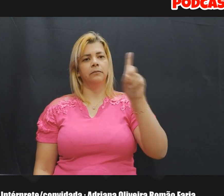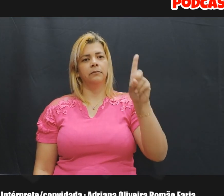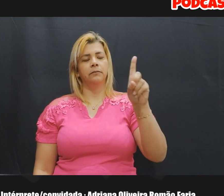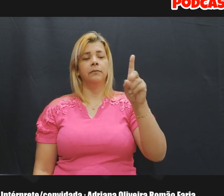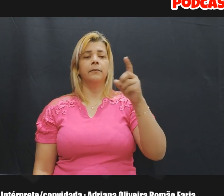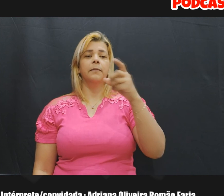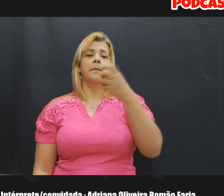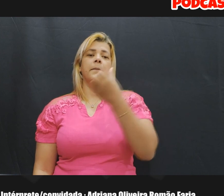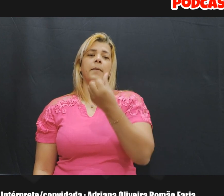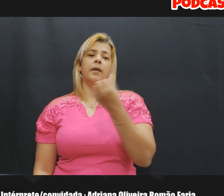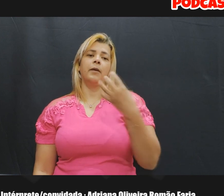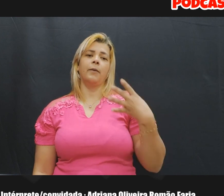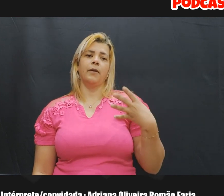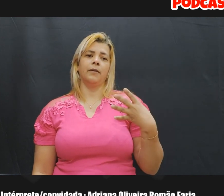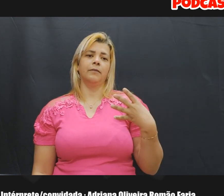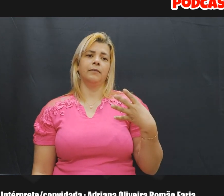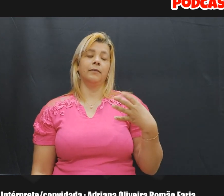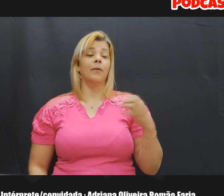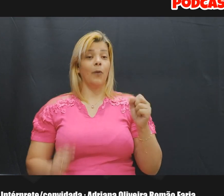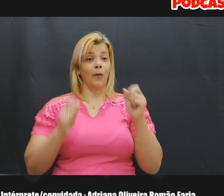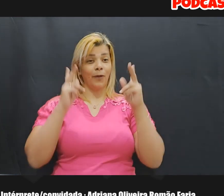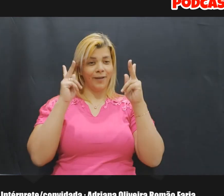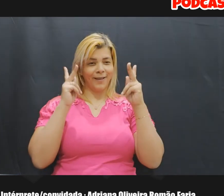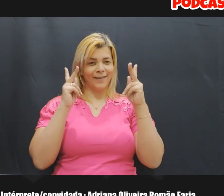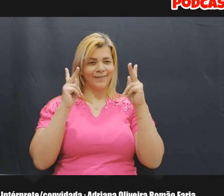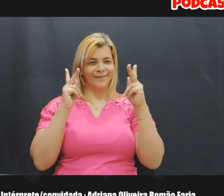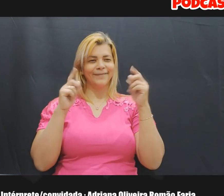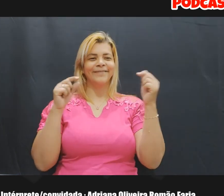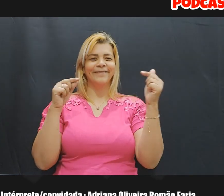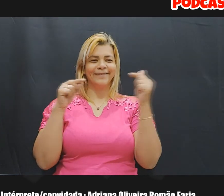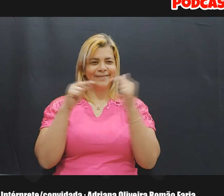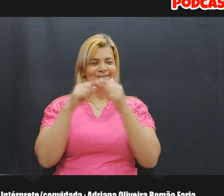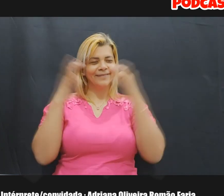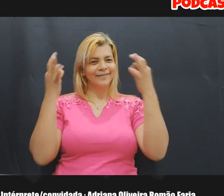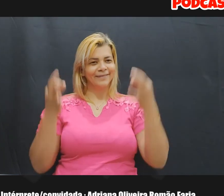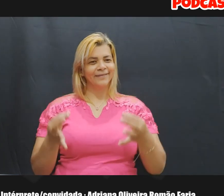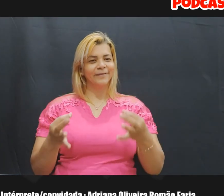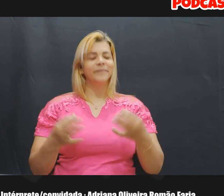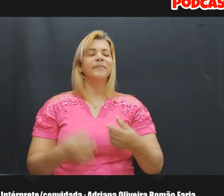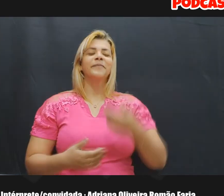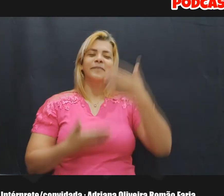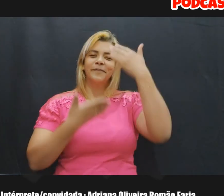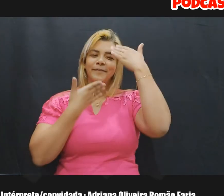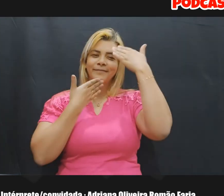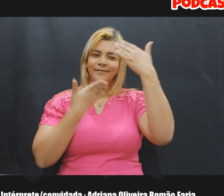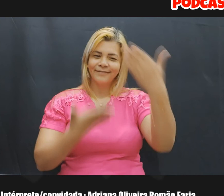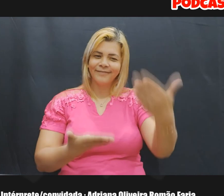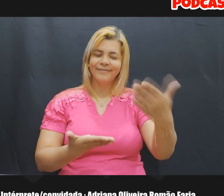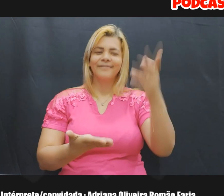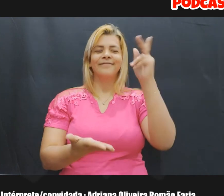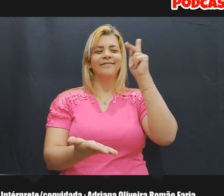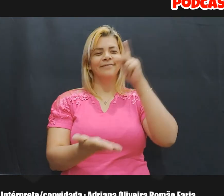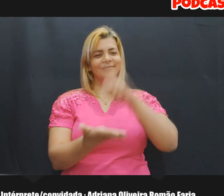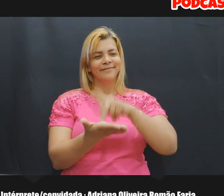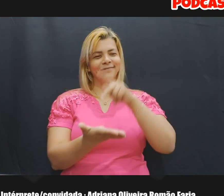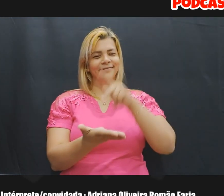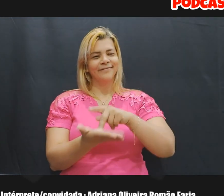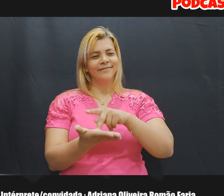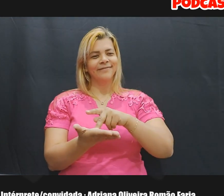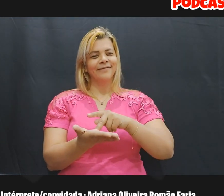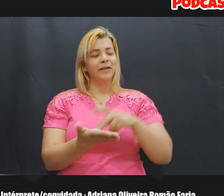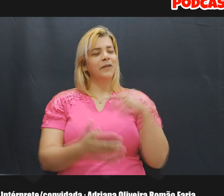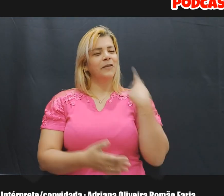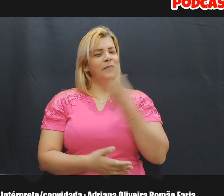996885164. Correto. Combinado então, professora. Mais uma vez a gente agradece a sua participação e estamos à